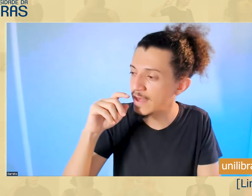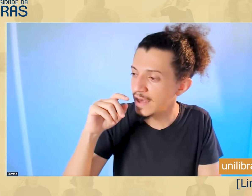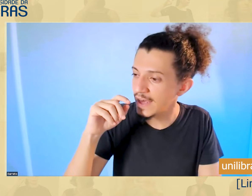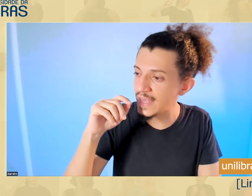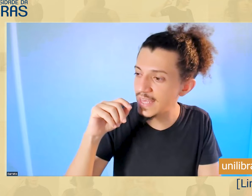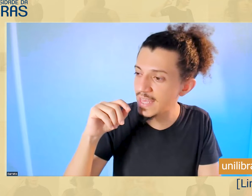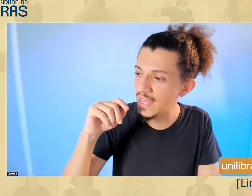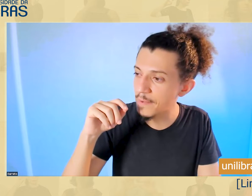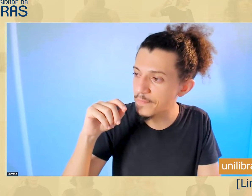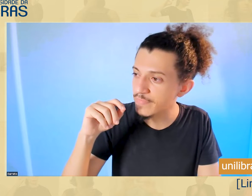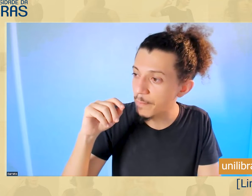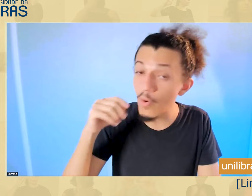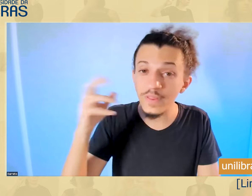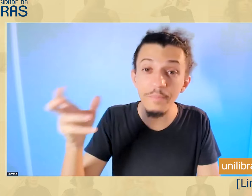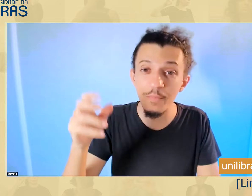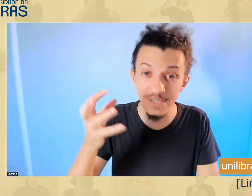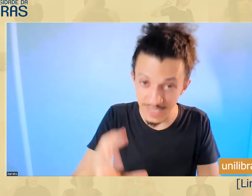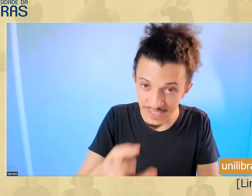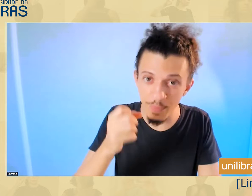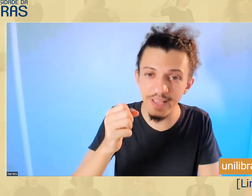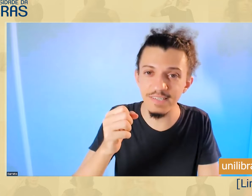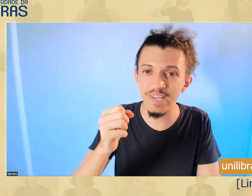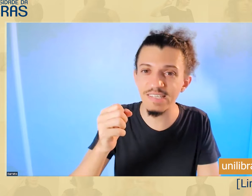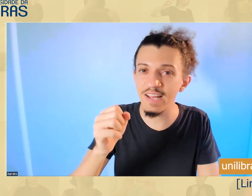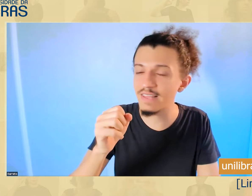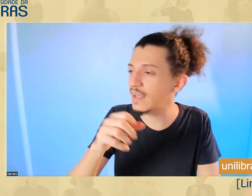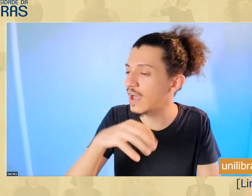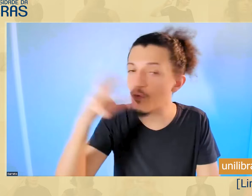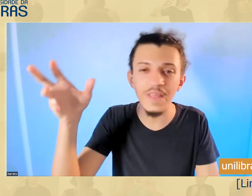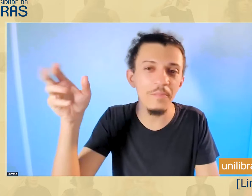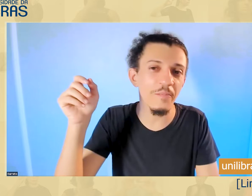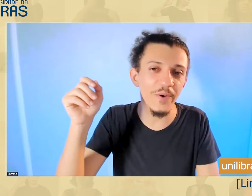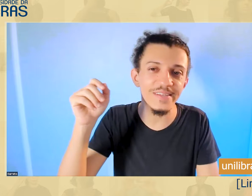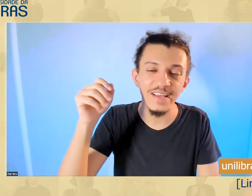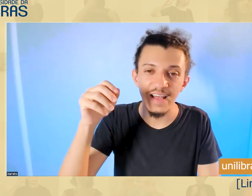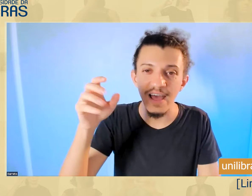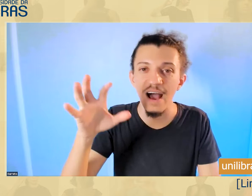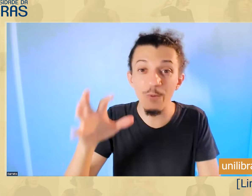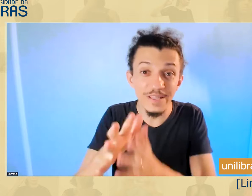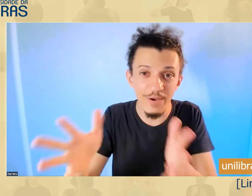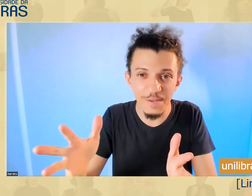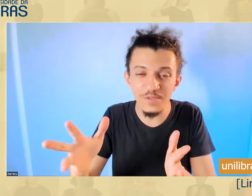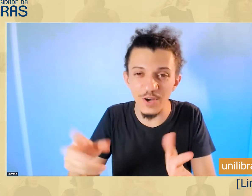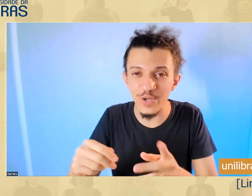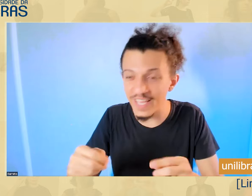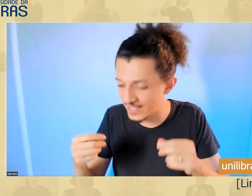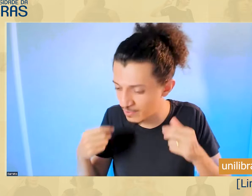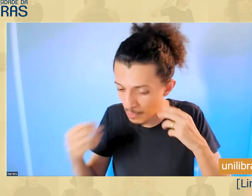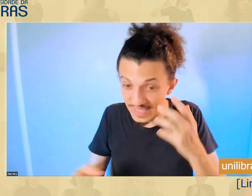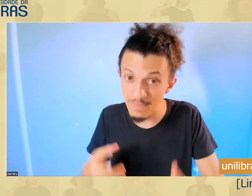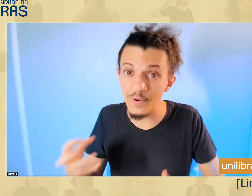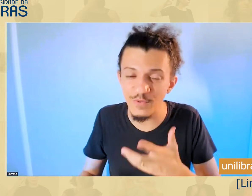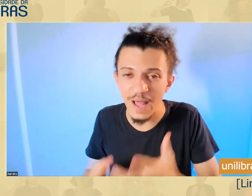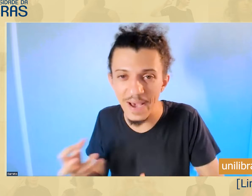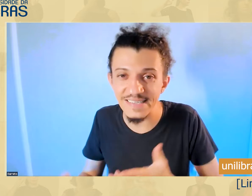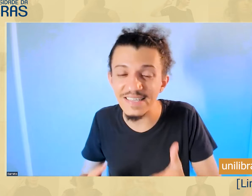Raquel, e pouco tempo depois eu descobri que existia a escrita, e algum tempo depois aconteceu esse episódio aí, né, de eu